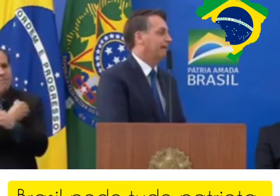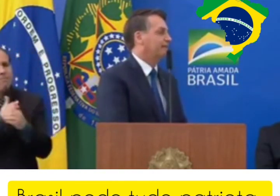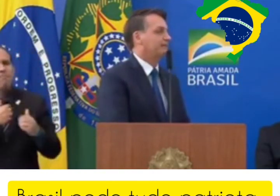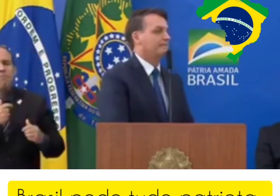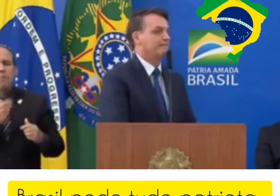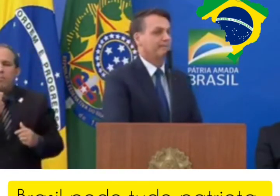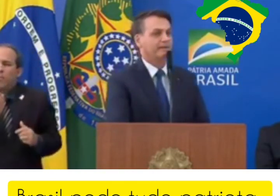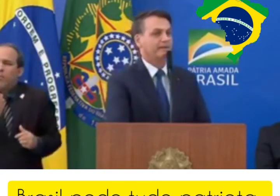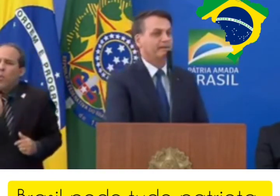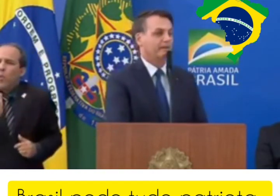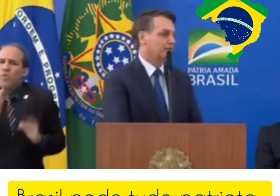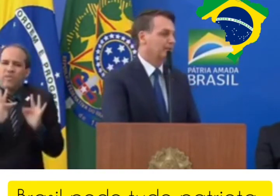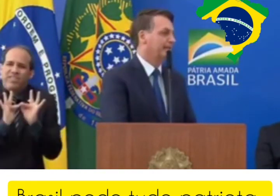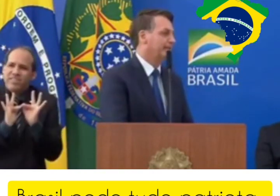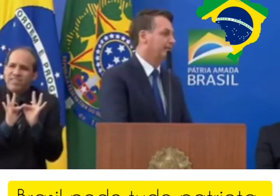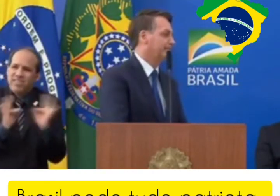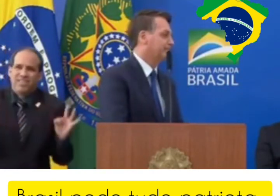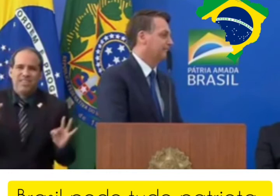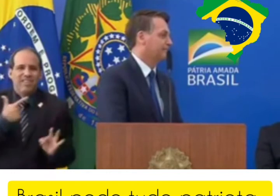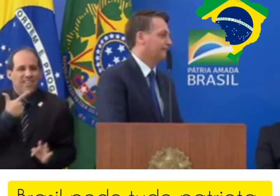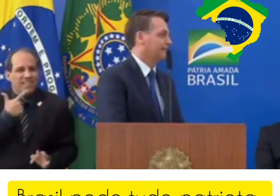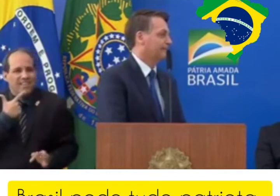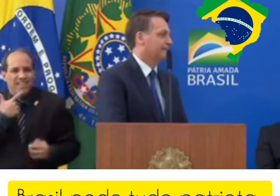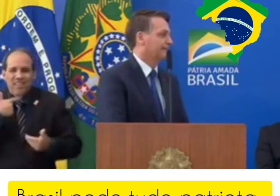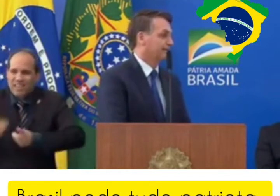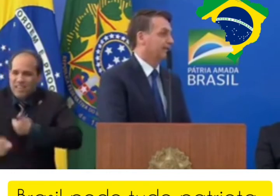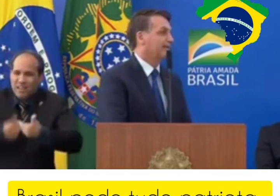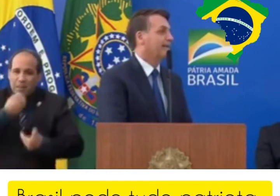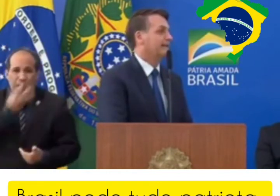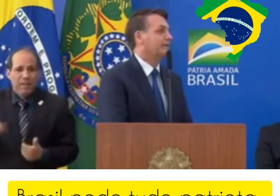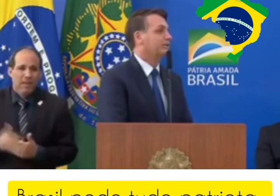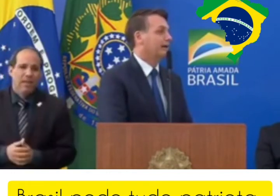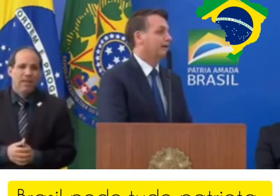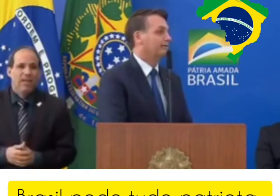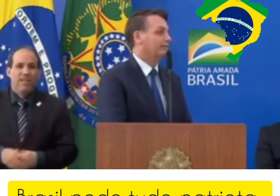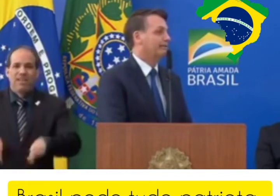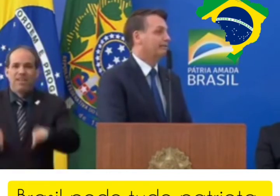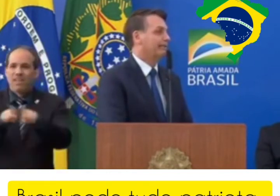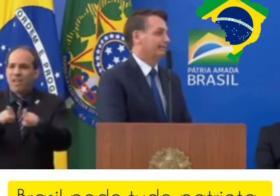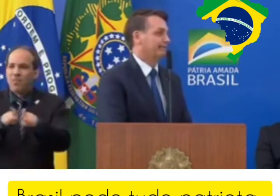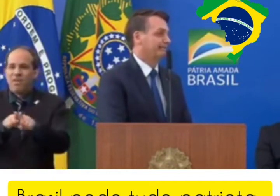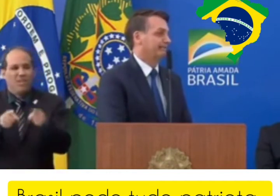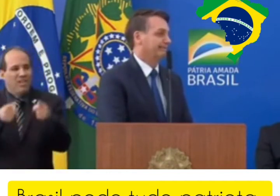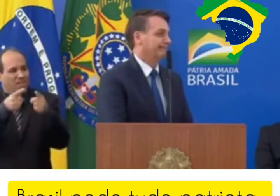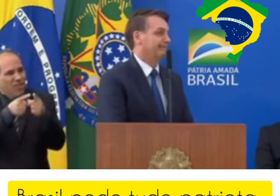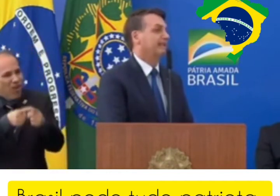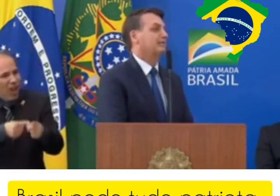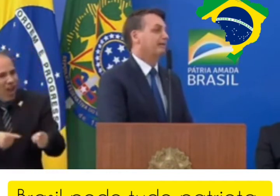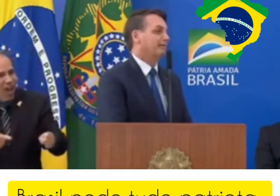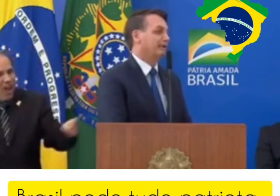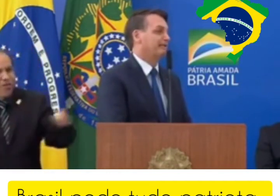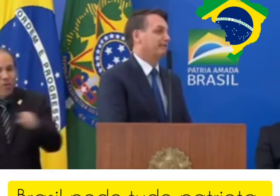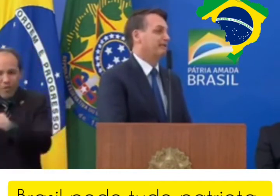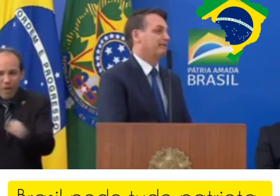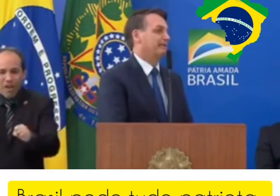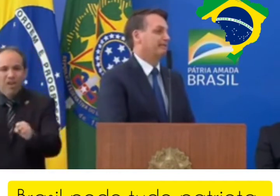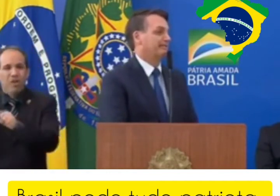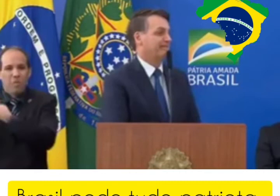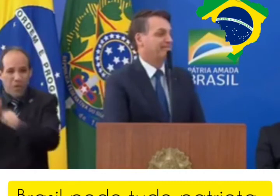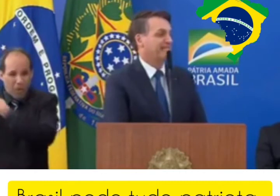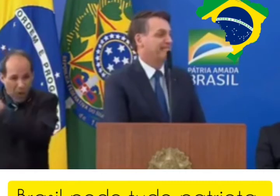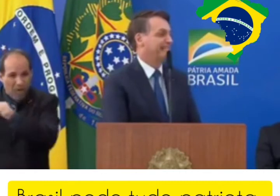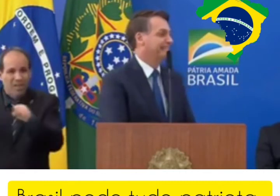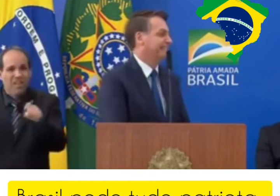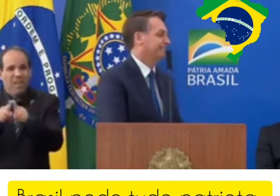bastante simpático e hospitaleiro. Saudades daquele churrasco com mandioca, daquelas guaviras de final de